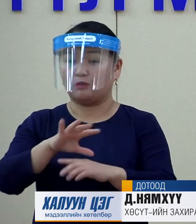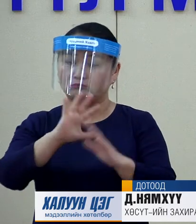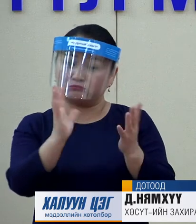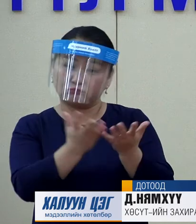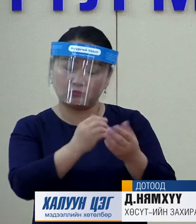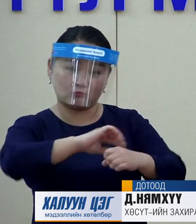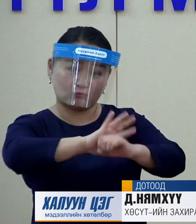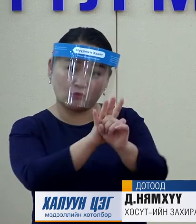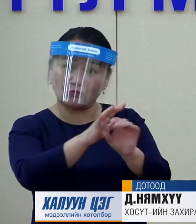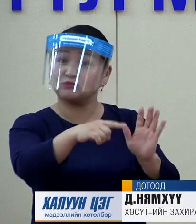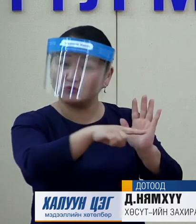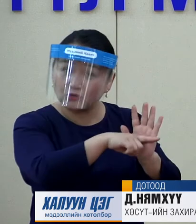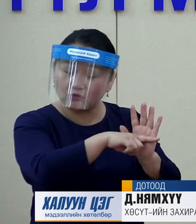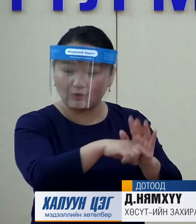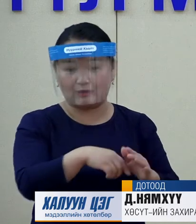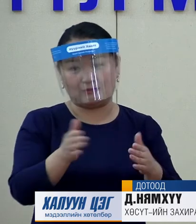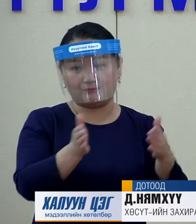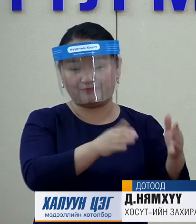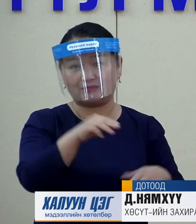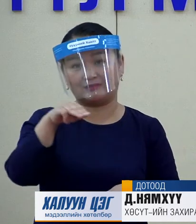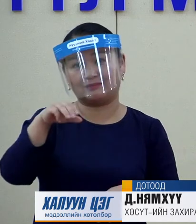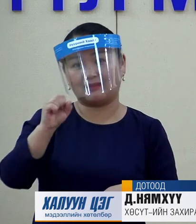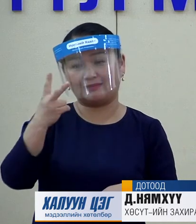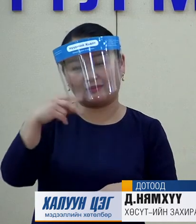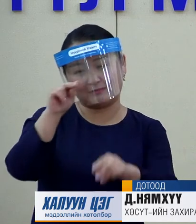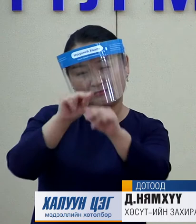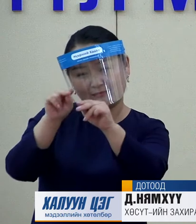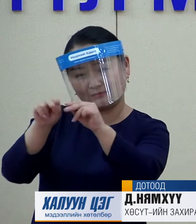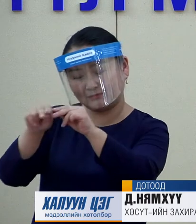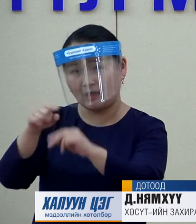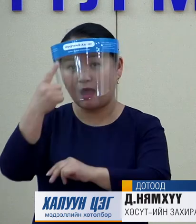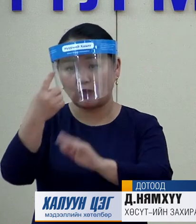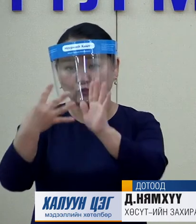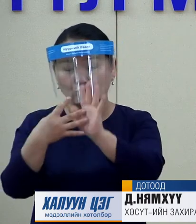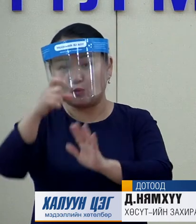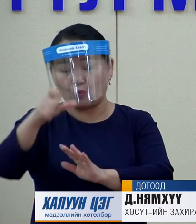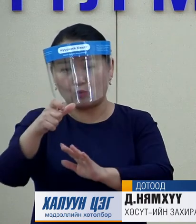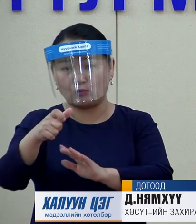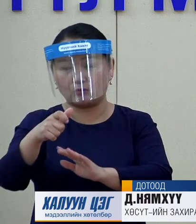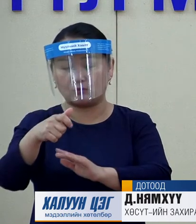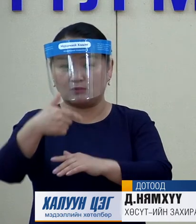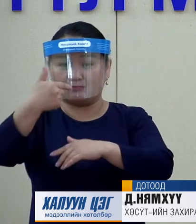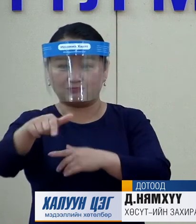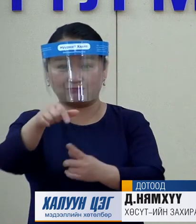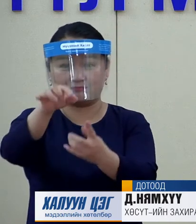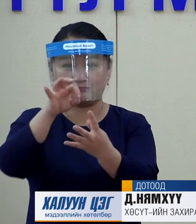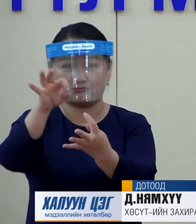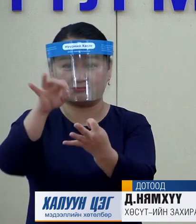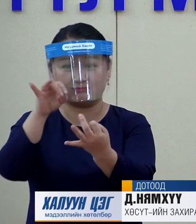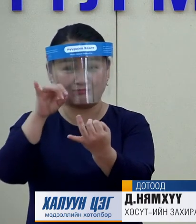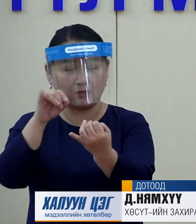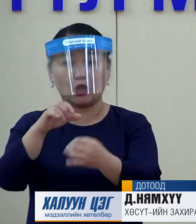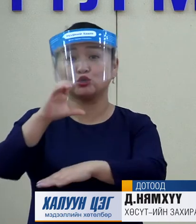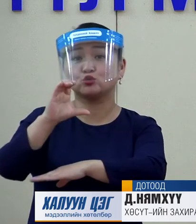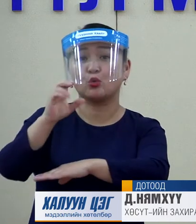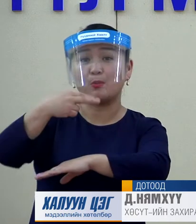коронавирус илрээгүй. А мөн тандалтын зорилгоор 19 хүний хэрэг санамсаргүй төврийн аргаар